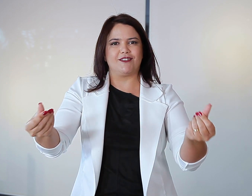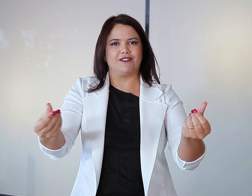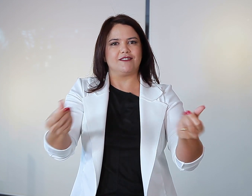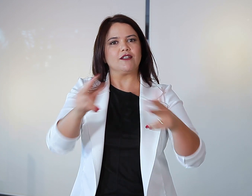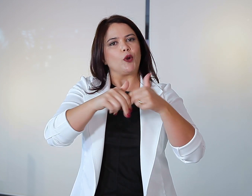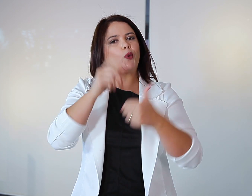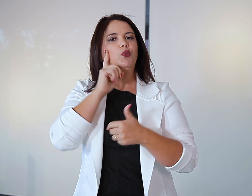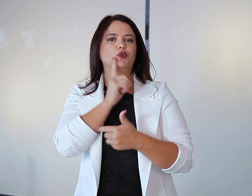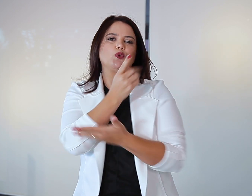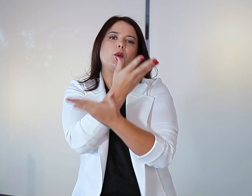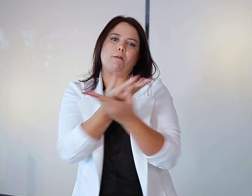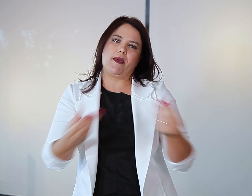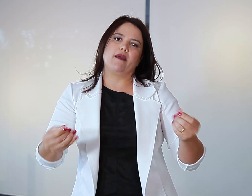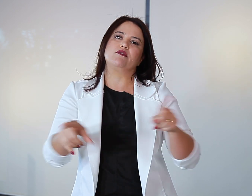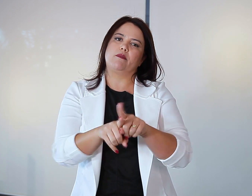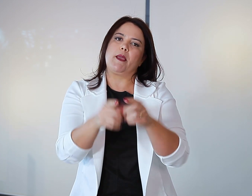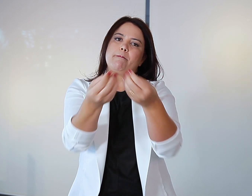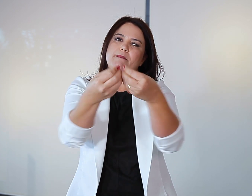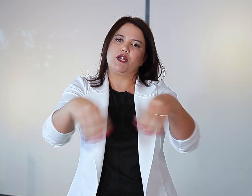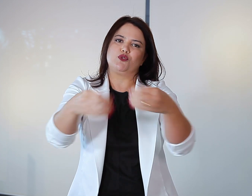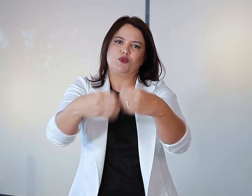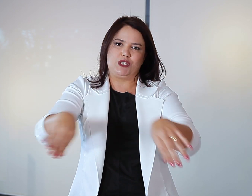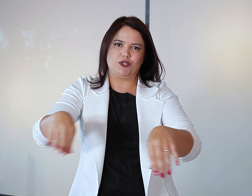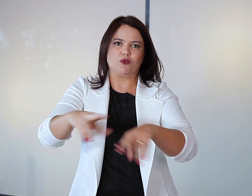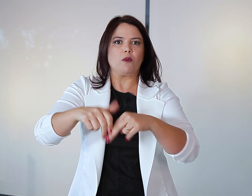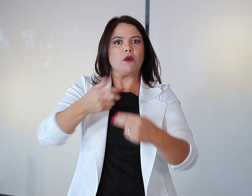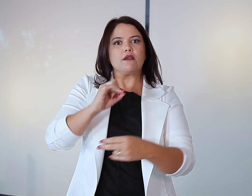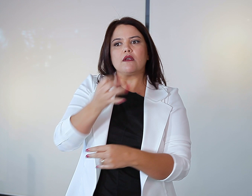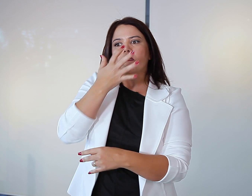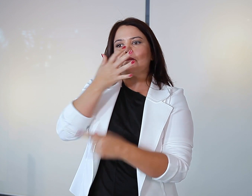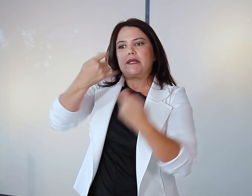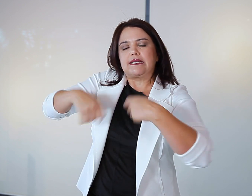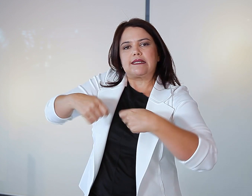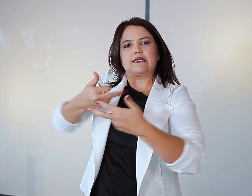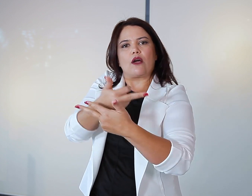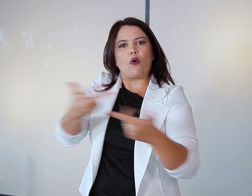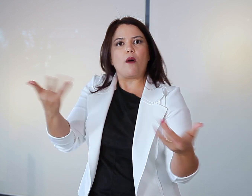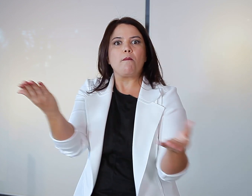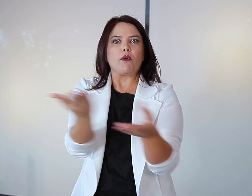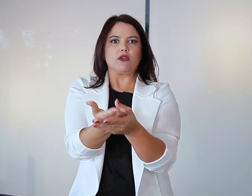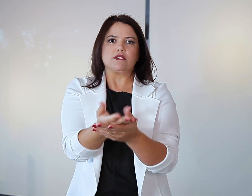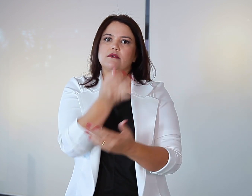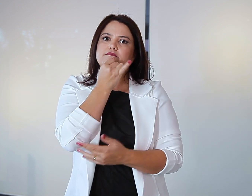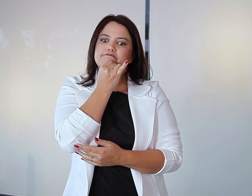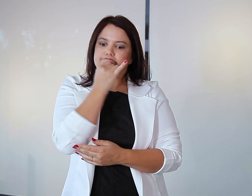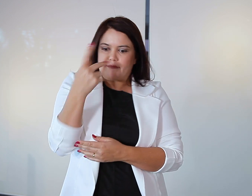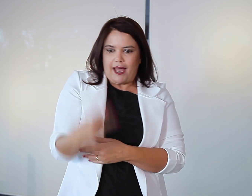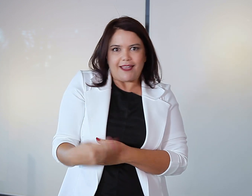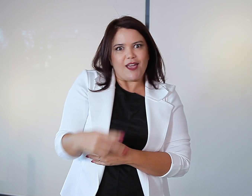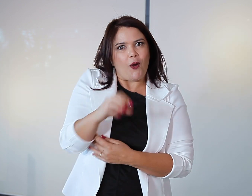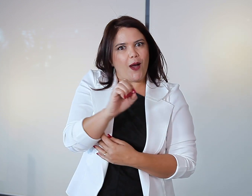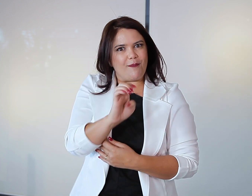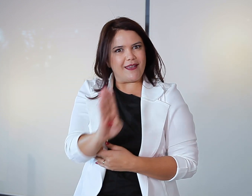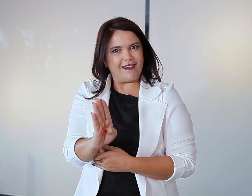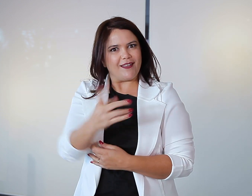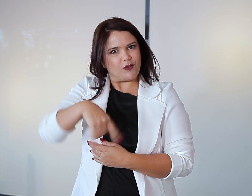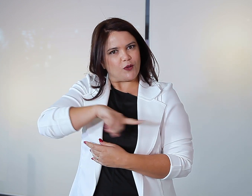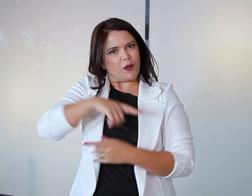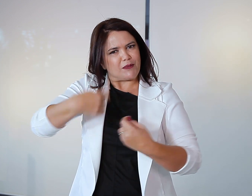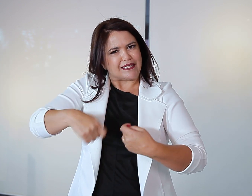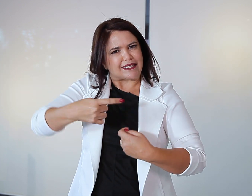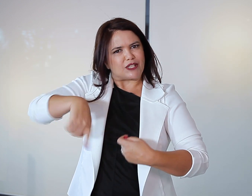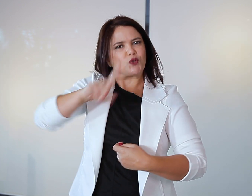ou que haja prejuízo para a comunidade surda. Para que, por exemplo, nós temos aqui a OAB também precisa ter os